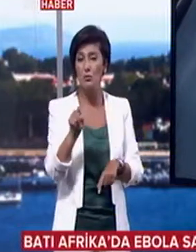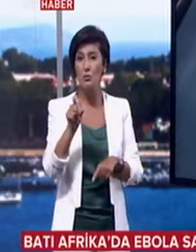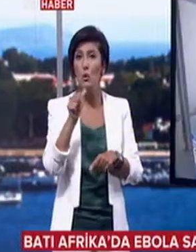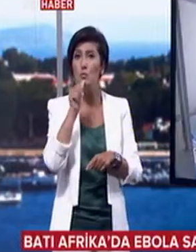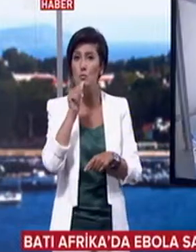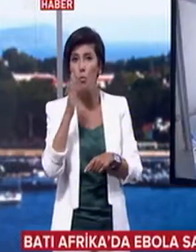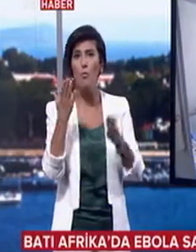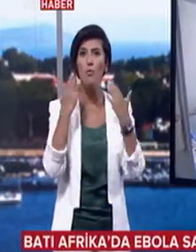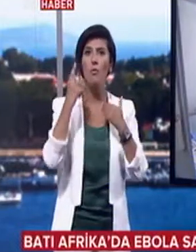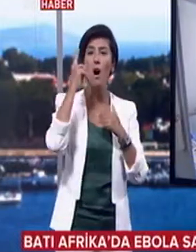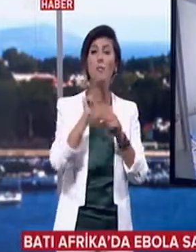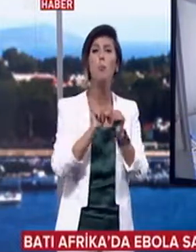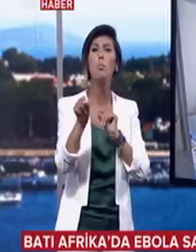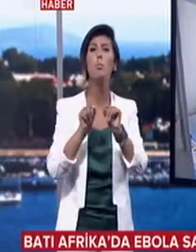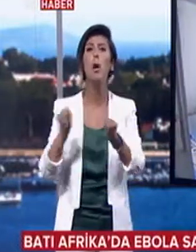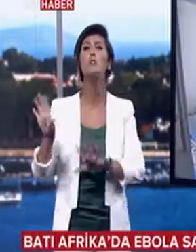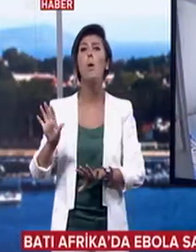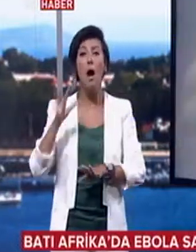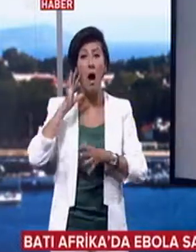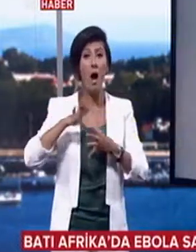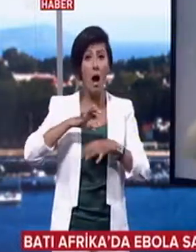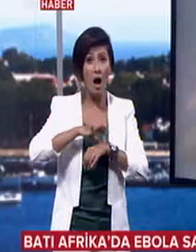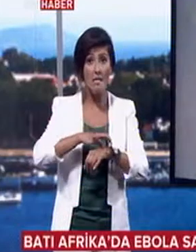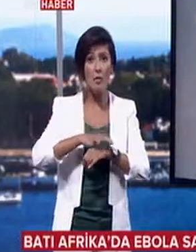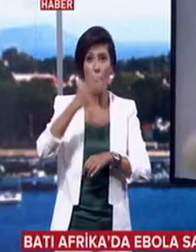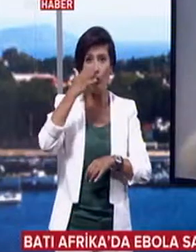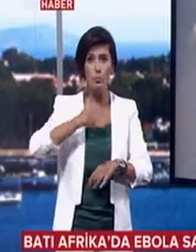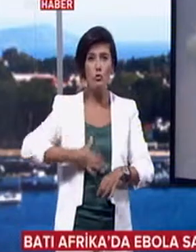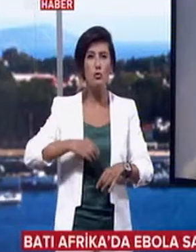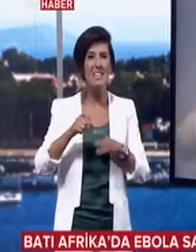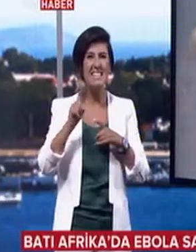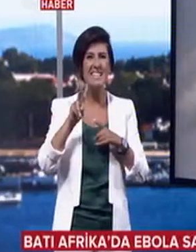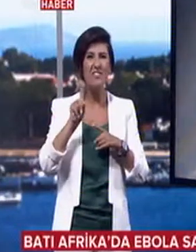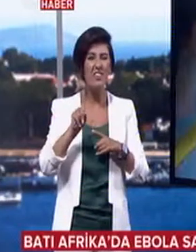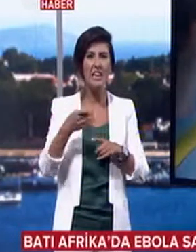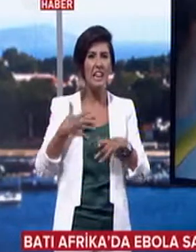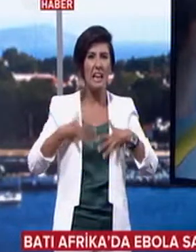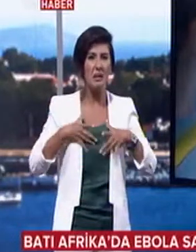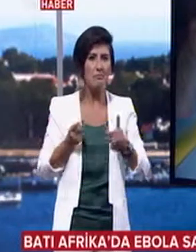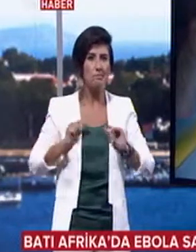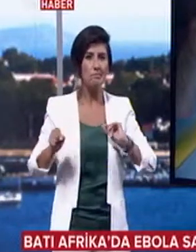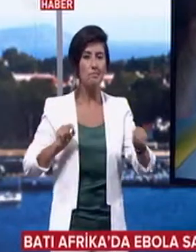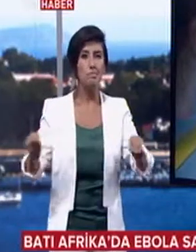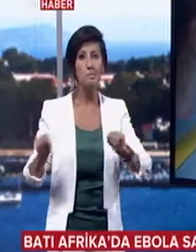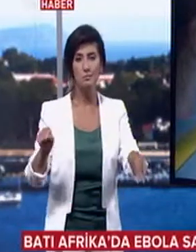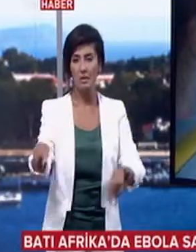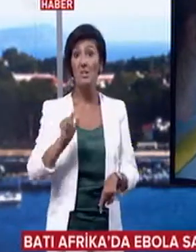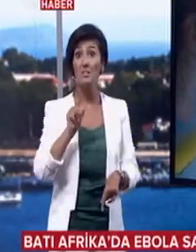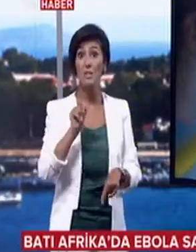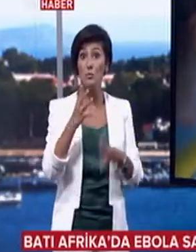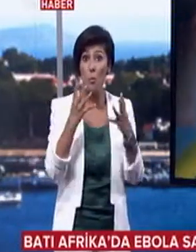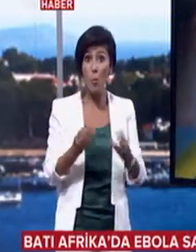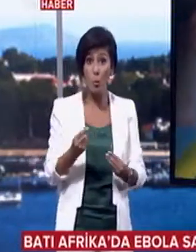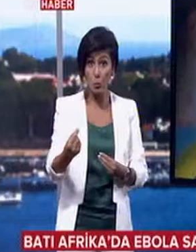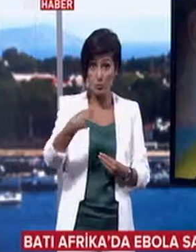Ebola virüsü sudan veya havadan bulaşmıyor, hastaların vücut sıvıları yoluyla yayılıyor. Virüse yakalananların